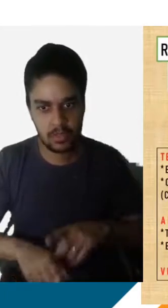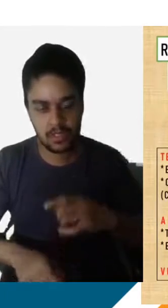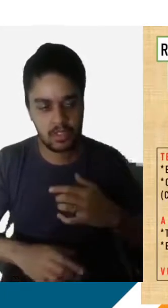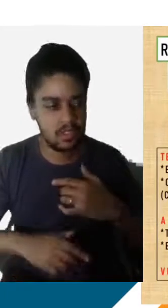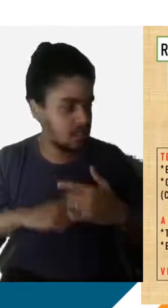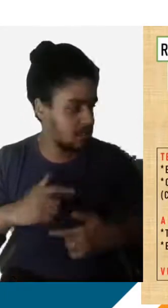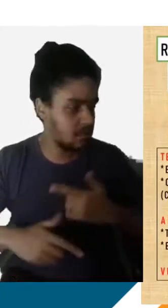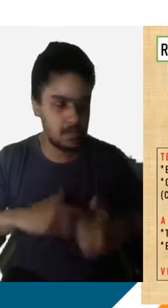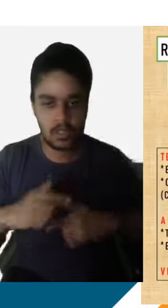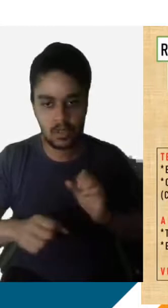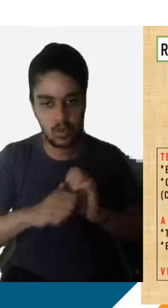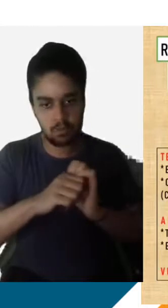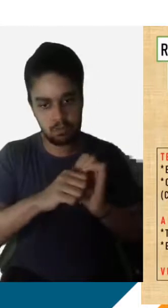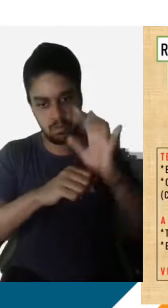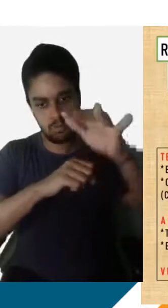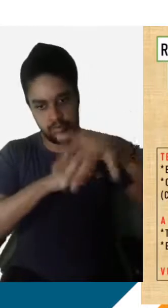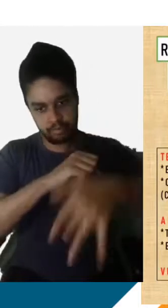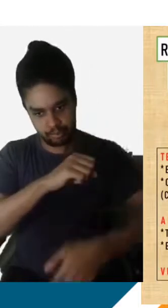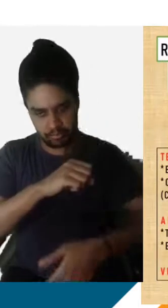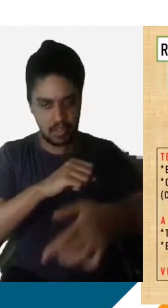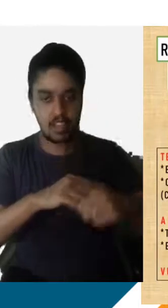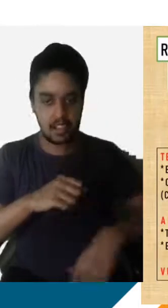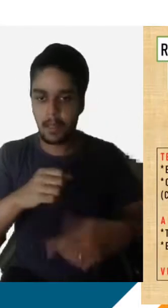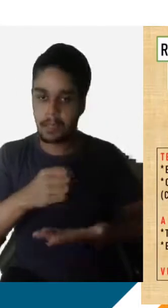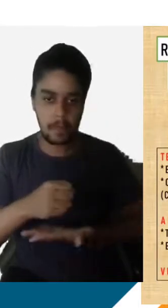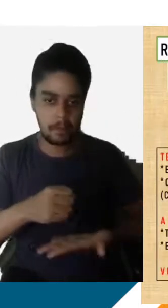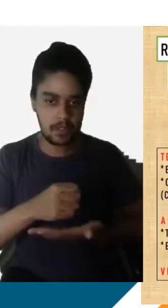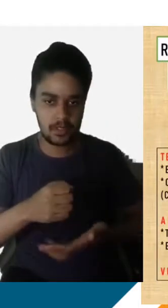o vulcanismo. O que é o vulcanismo? O vulcanismo é basicamente